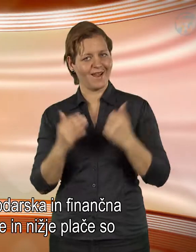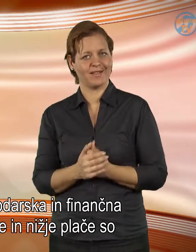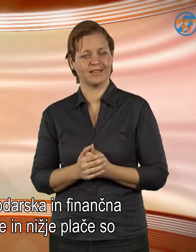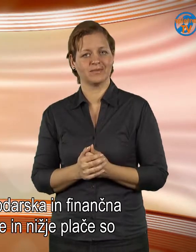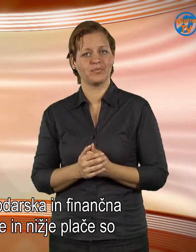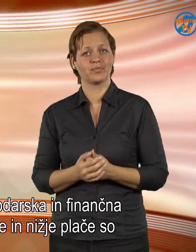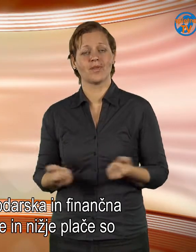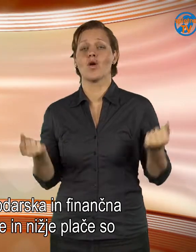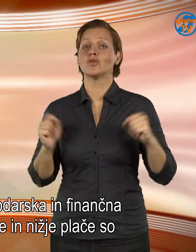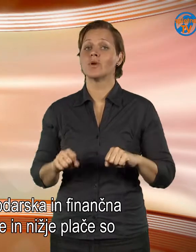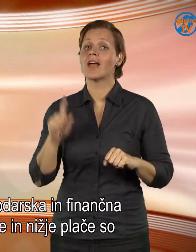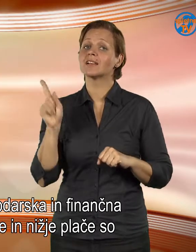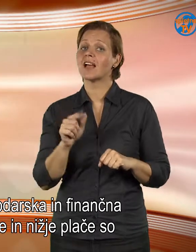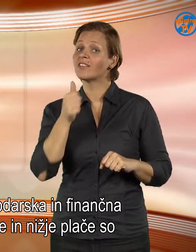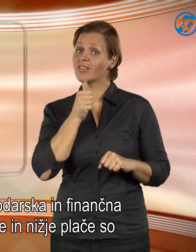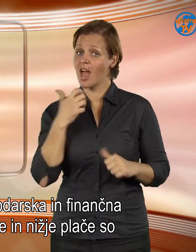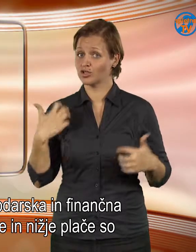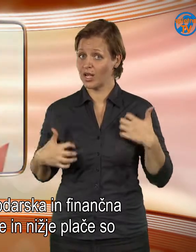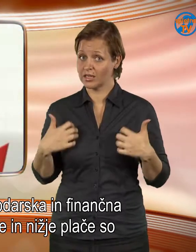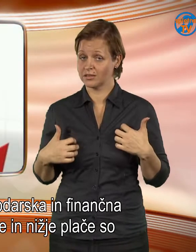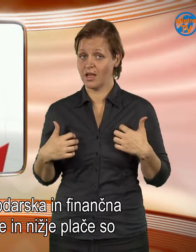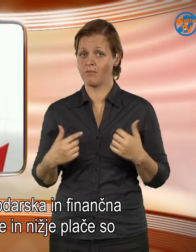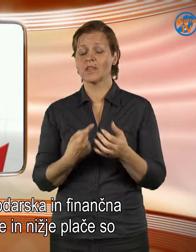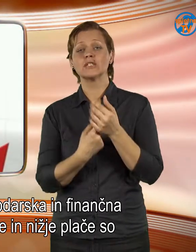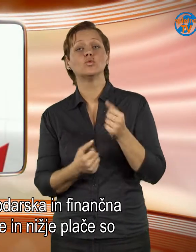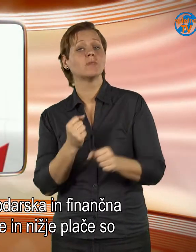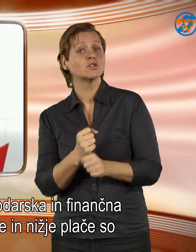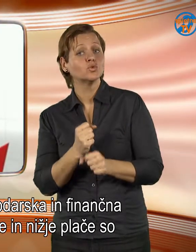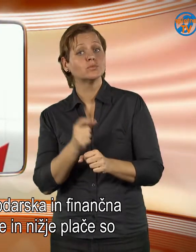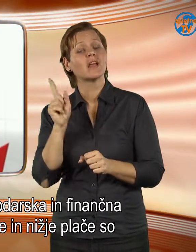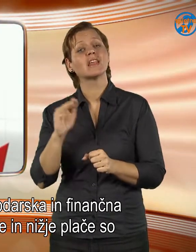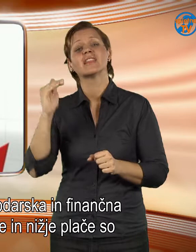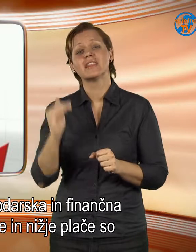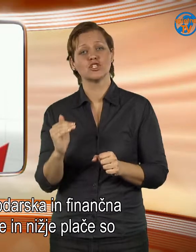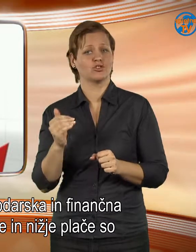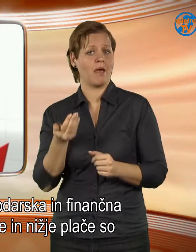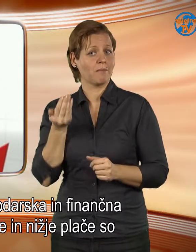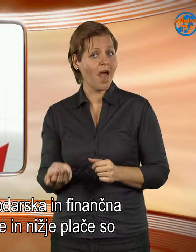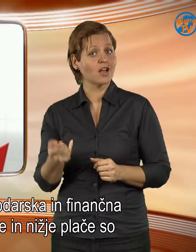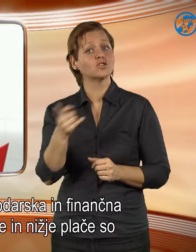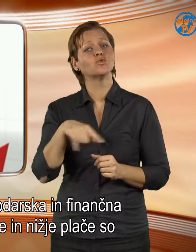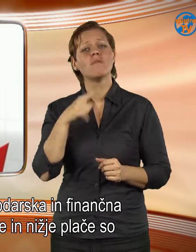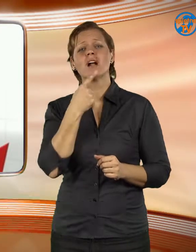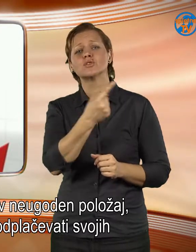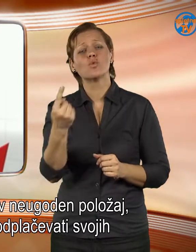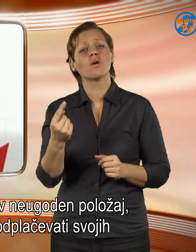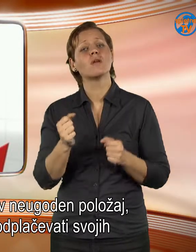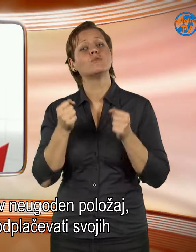Pozdravljeni! Gospodarska in finančna kriza, izguba službe in nižje plače so marsikoga postavile